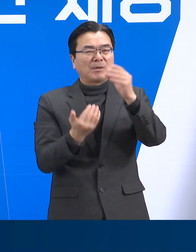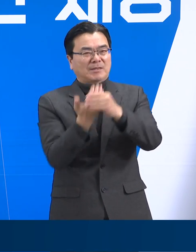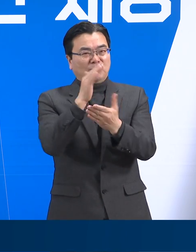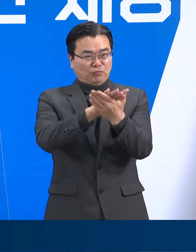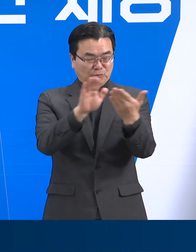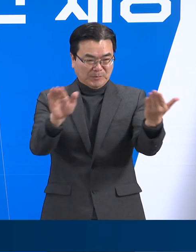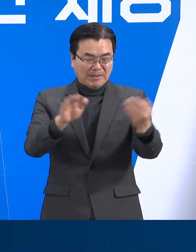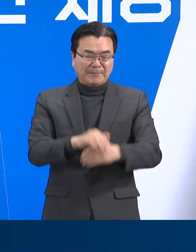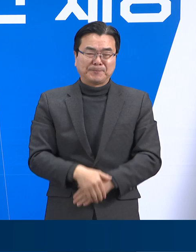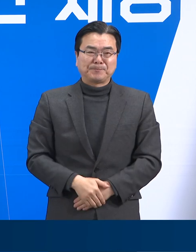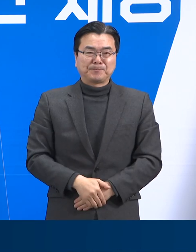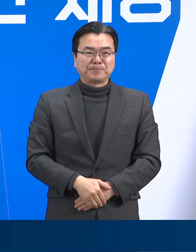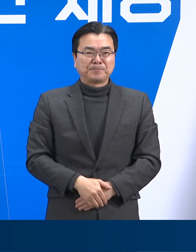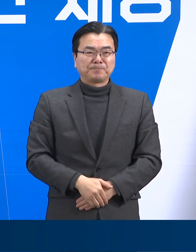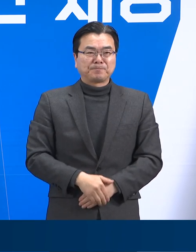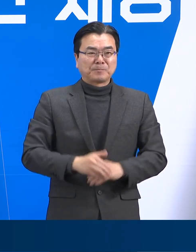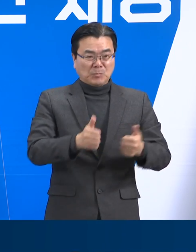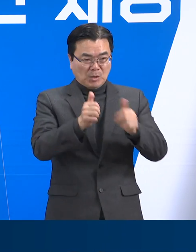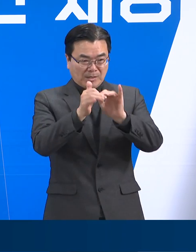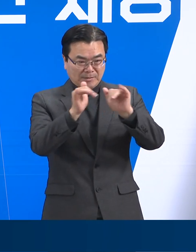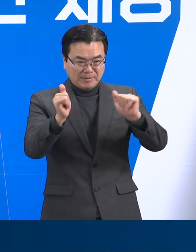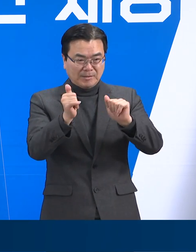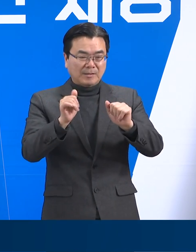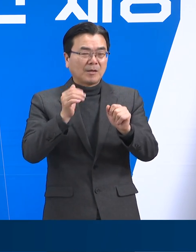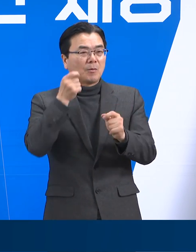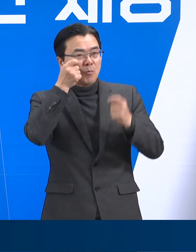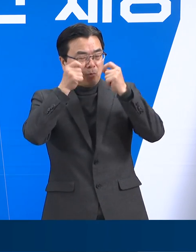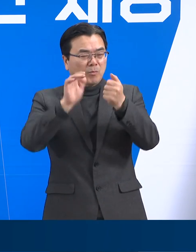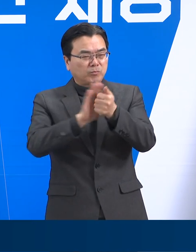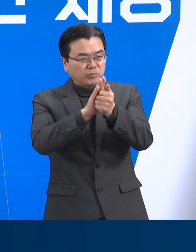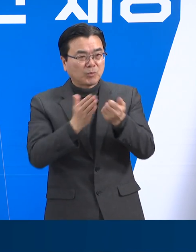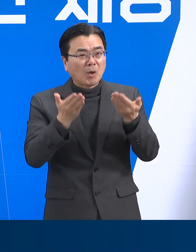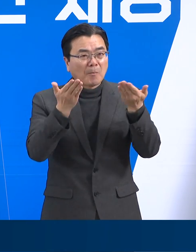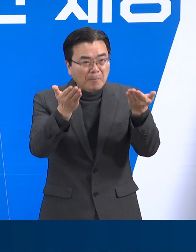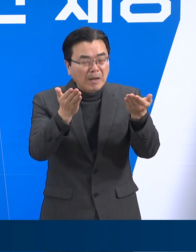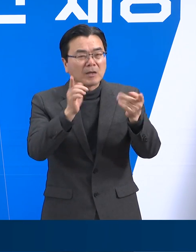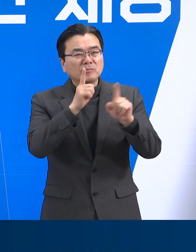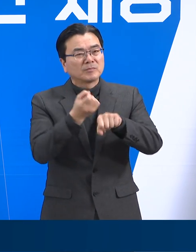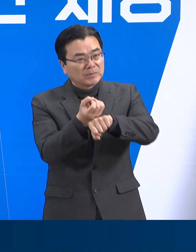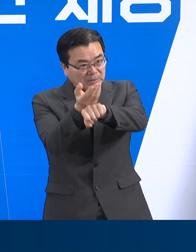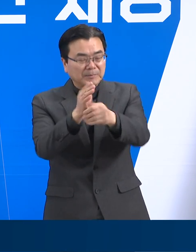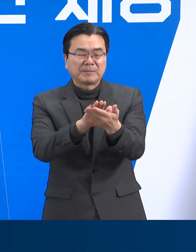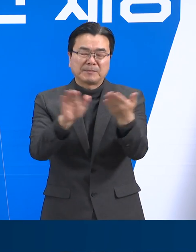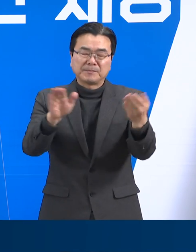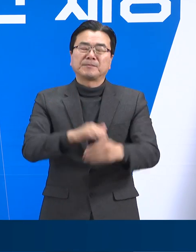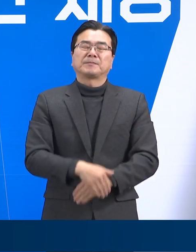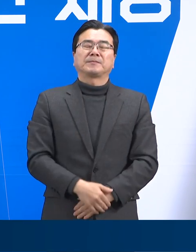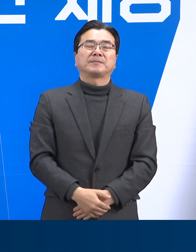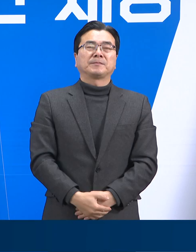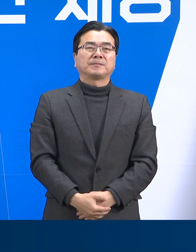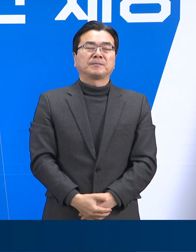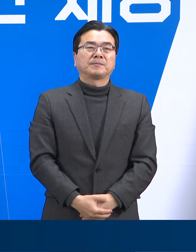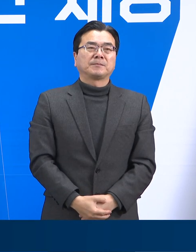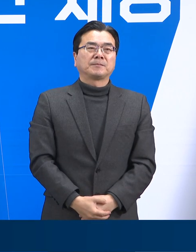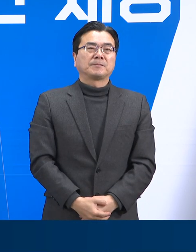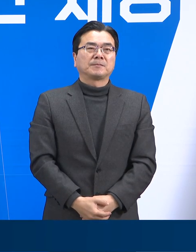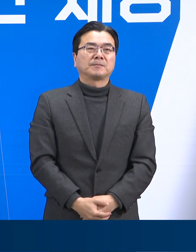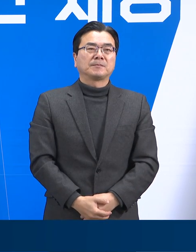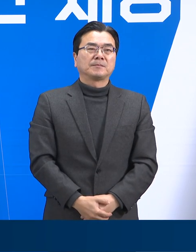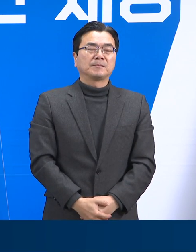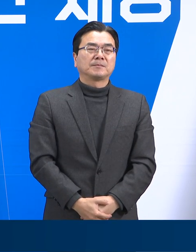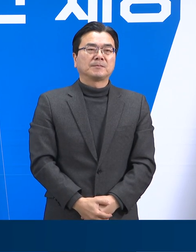있습니다. 상가 고인의 명복을 빌며 유가족분들께 깊은 애도의 말씀을 드립니다.